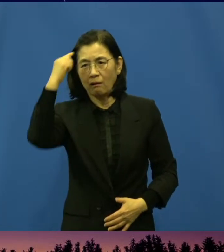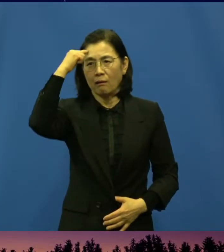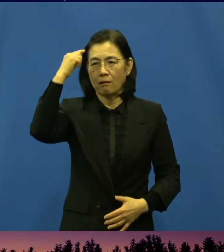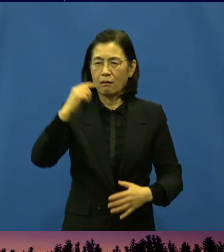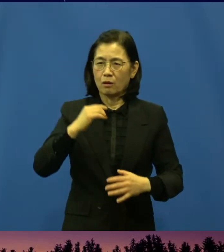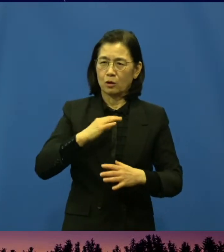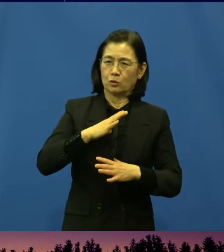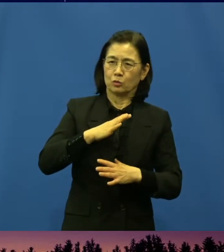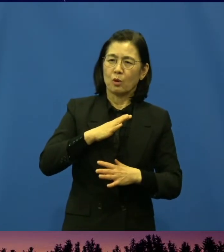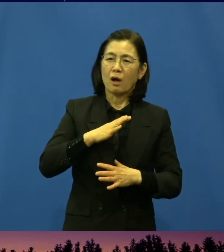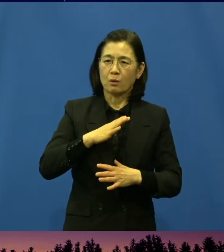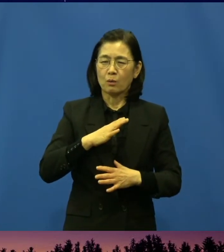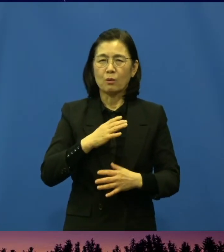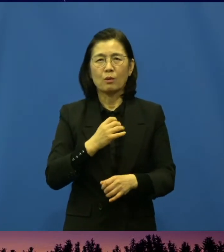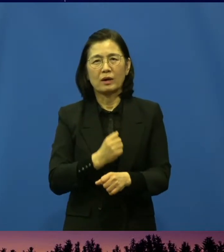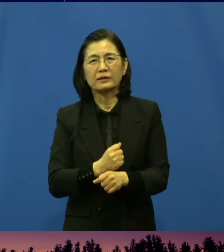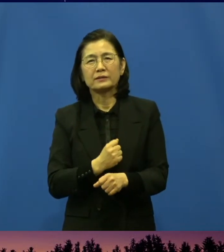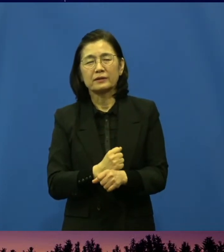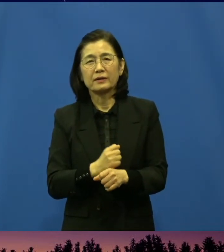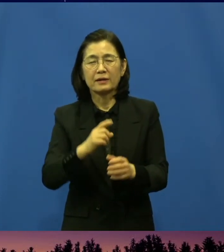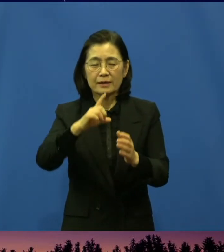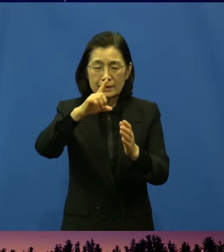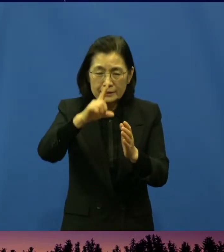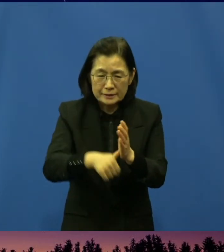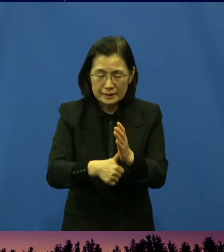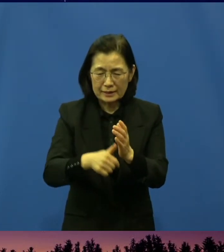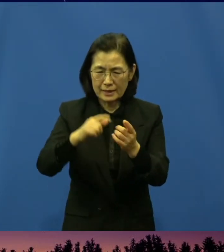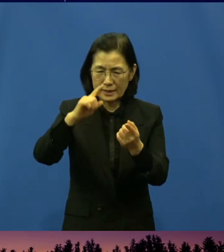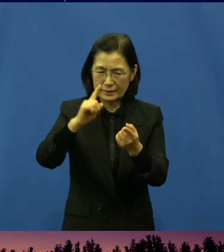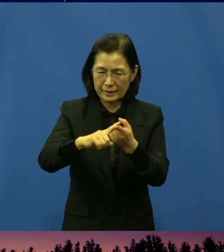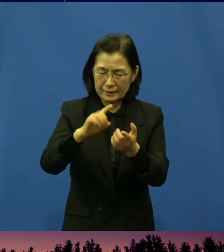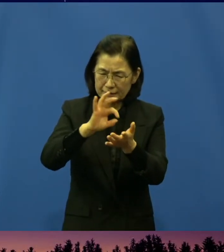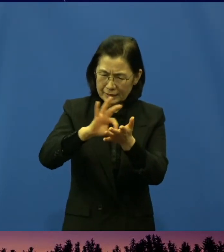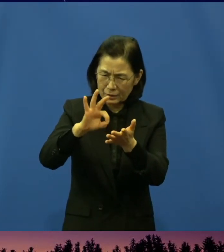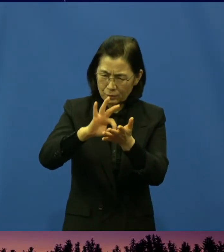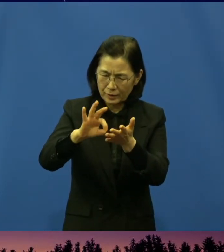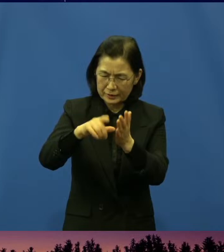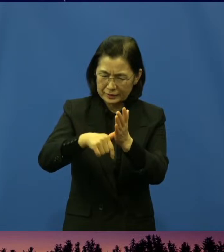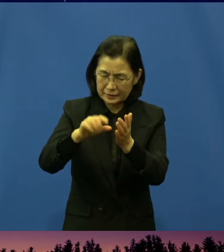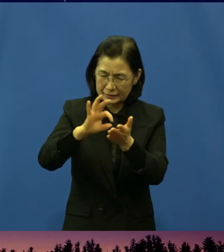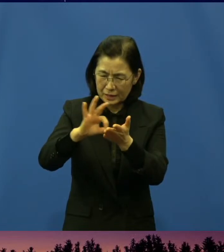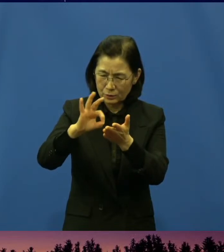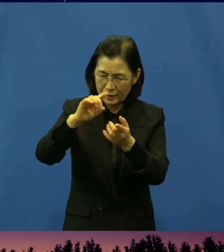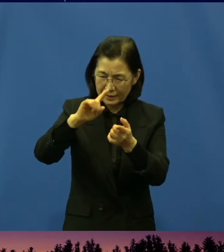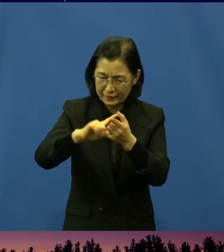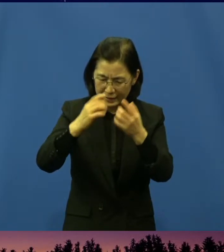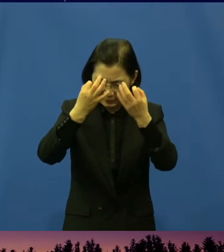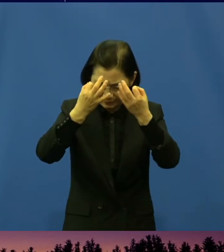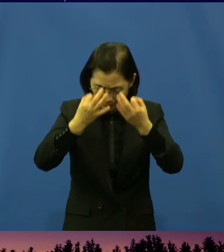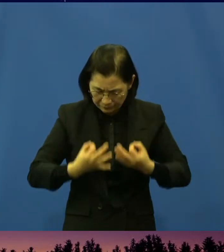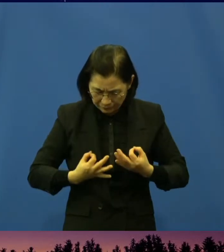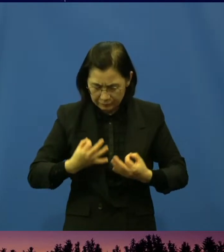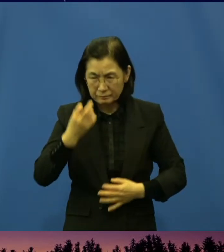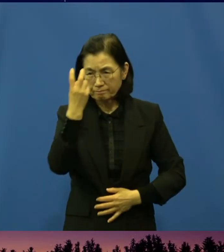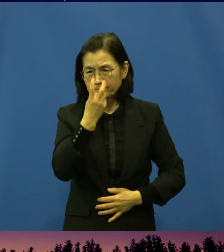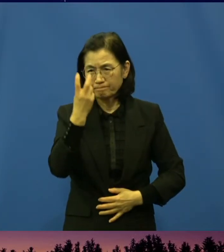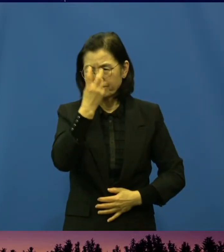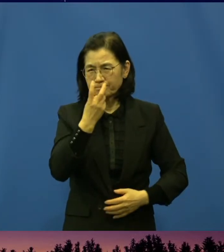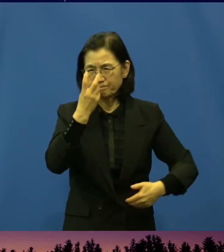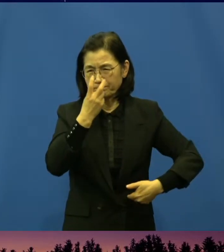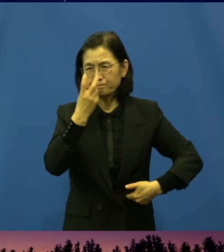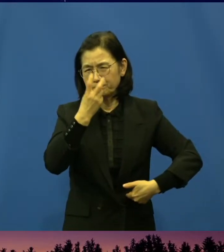시간을 계속 돌아봐야 되고 시간에 대한 성찰을 해야 되는 거예요. 무조건 열심히 해서는 되는 게 아니라는